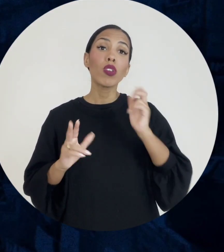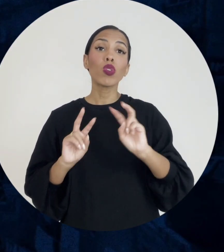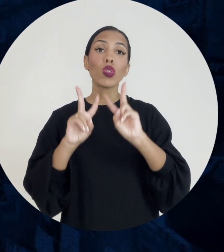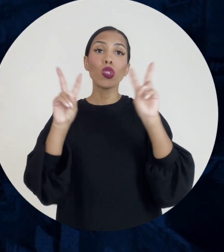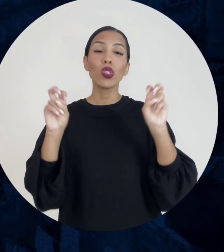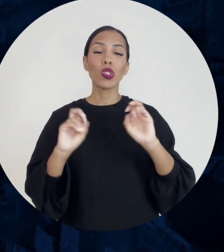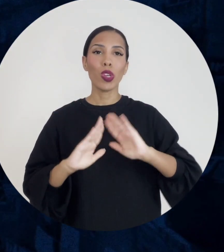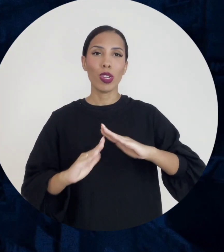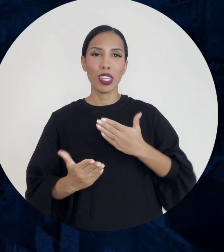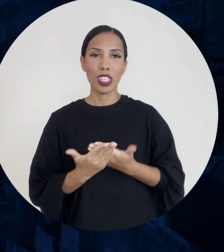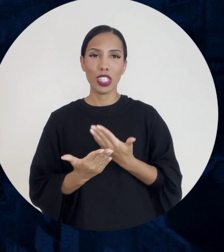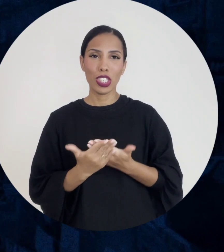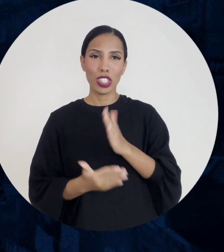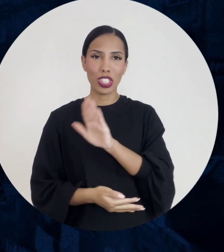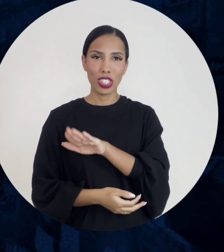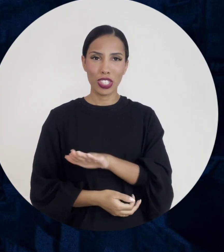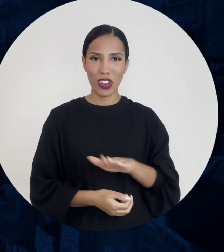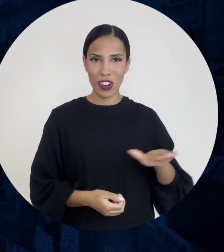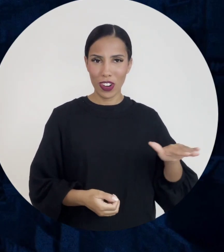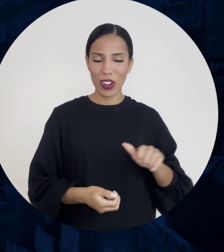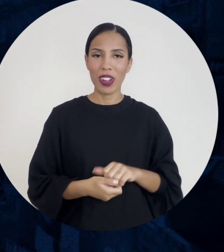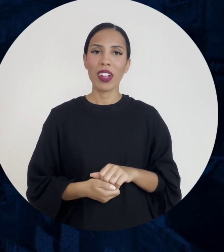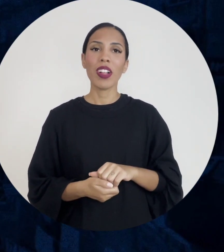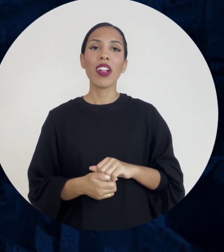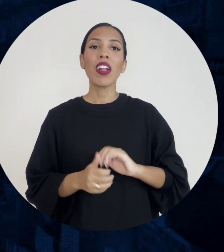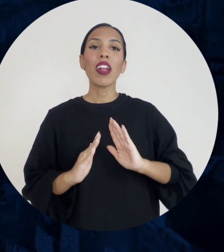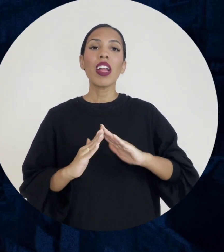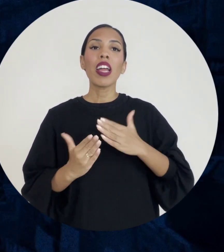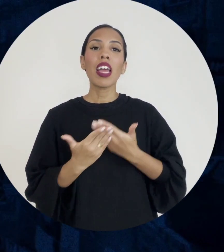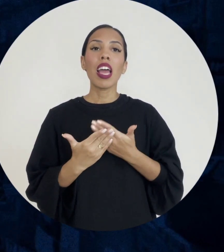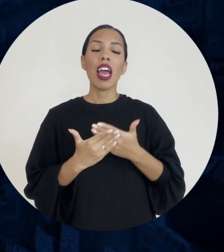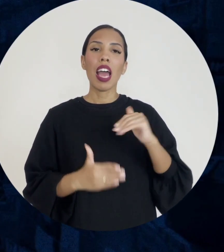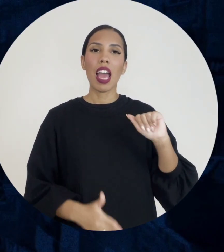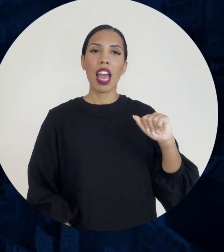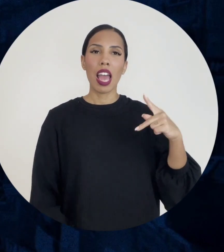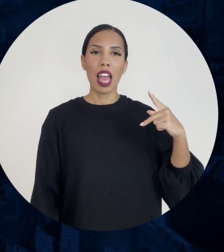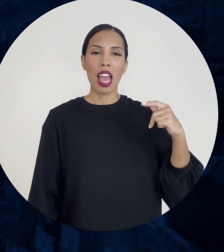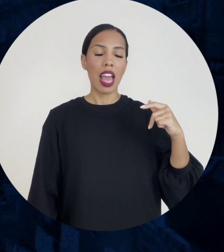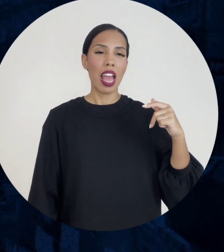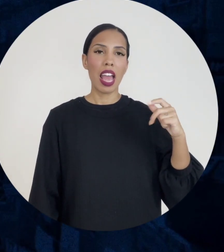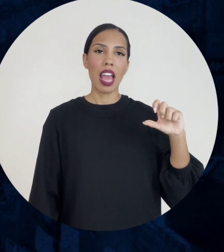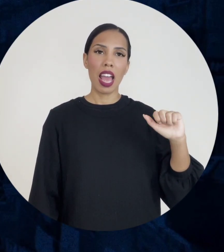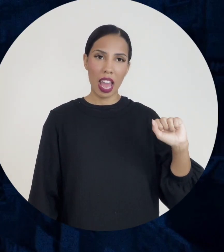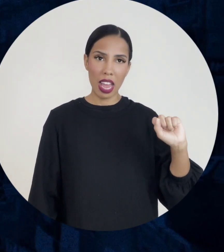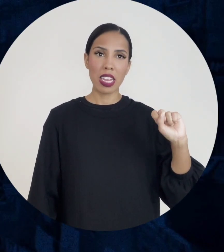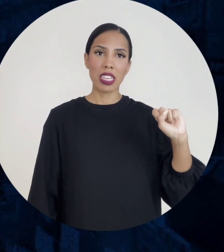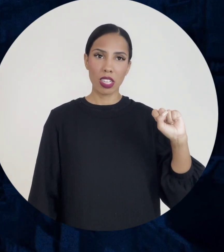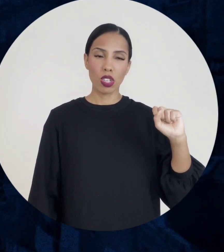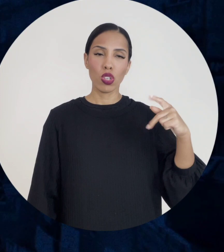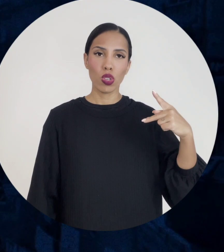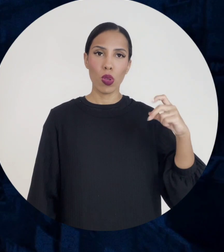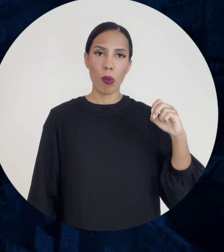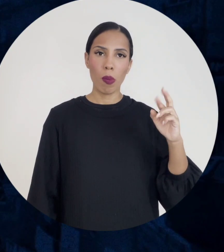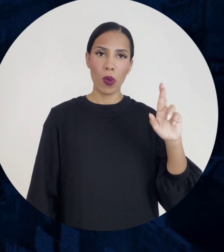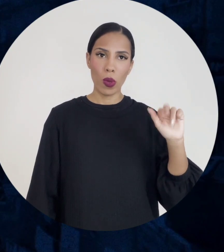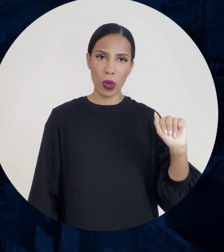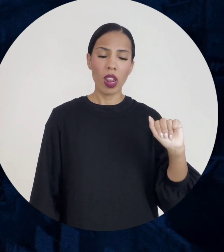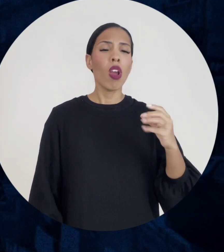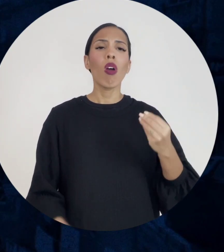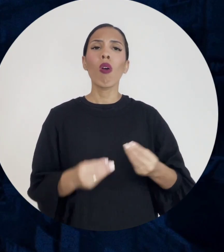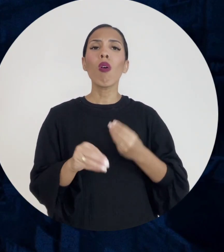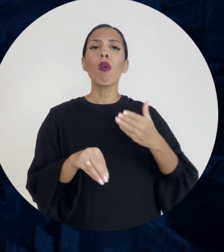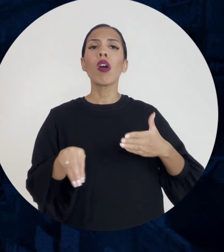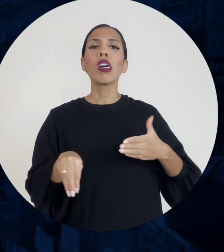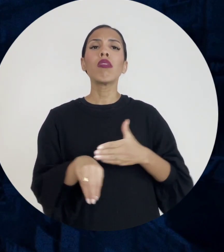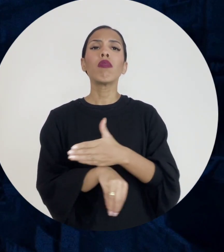né? A escolinha da ASPA, uma das escolinhas comunitárias, né? Como é que a senhora entra?